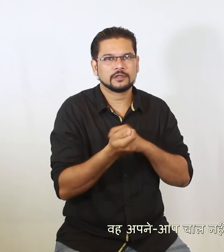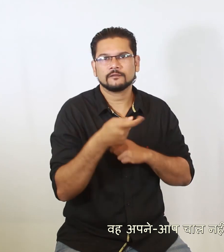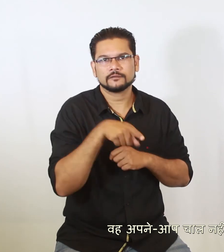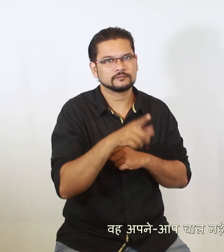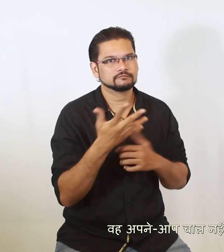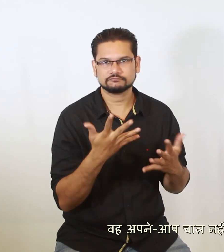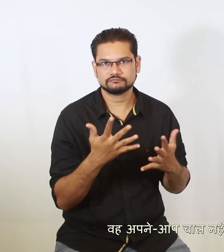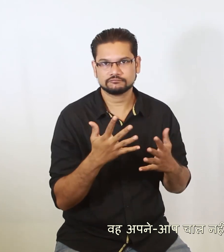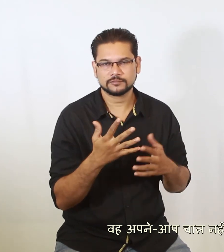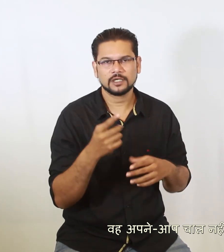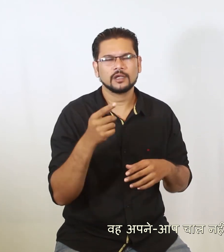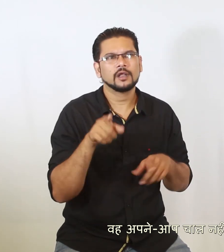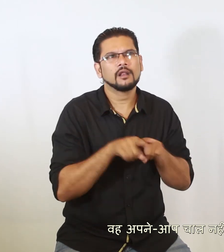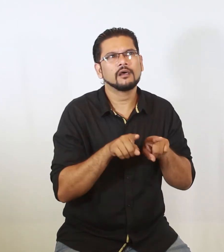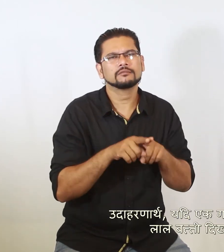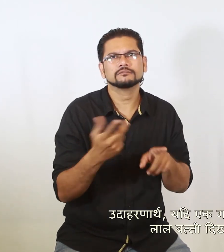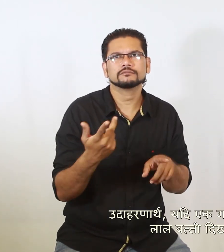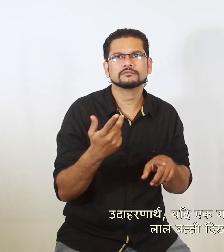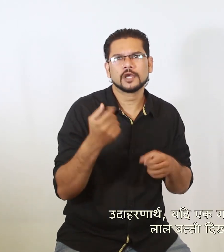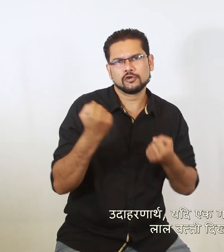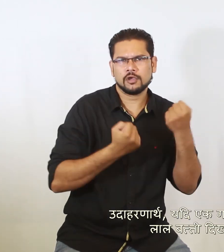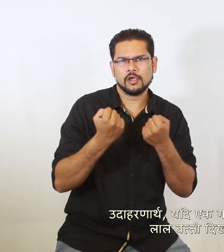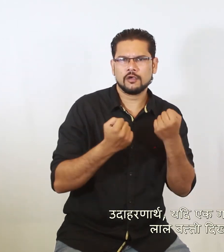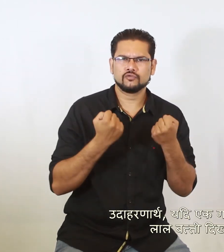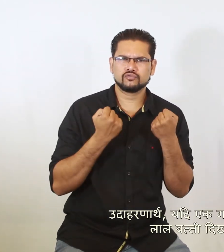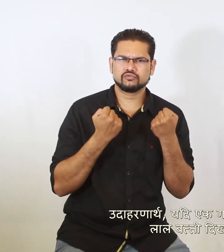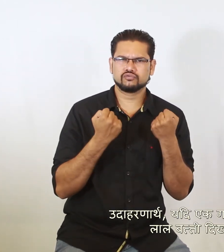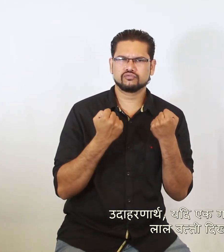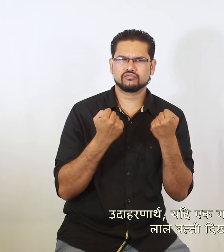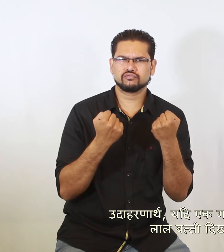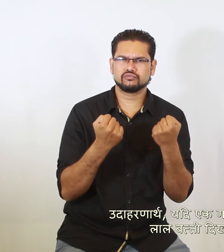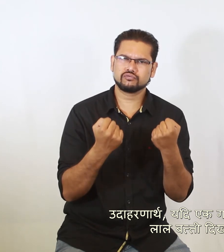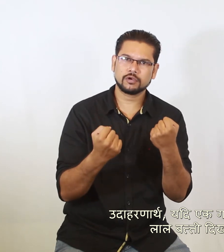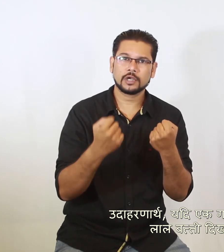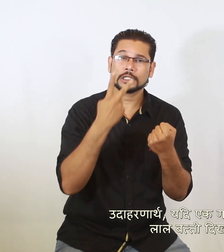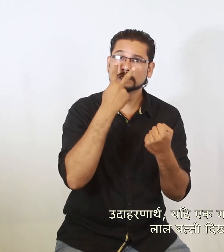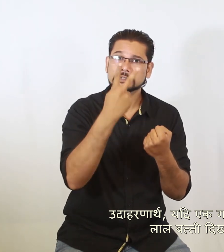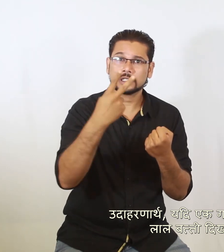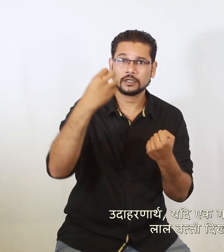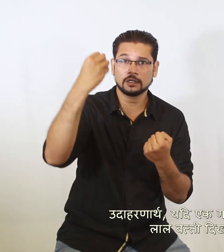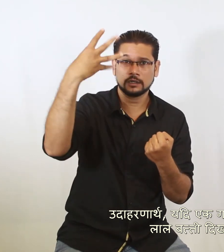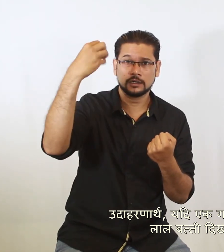वो अपने आप चाल नहीं बदल सकती उधारनार्थ यदि एक गाड़ी चालक को लाल बत्ती दिखाई दे